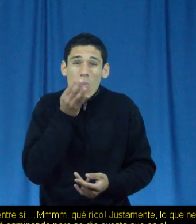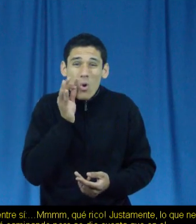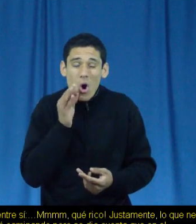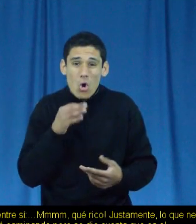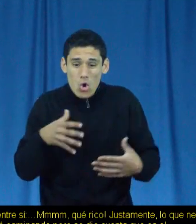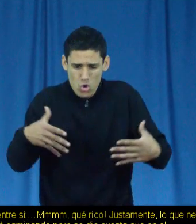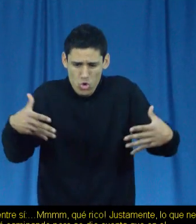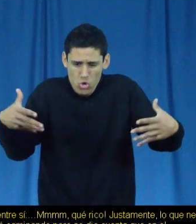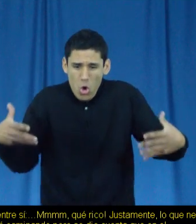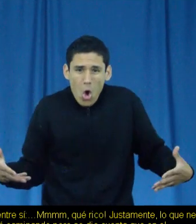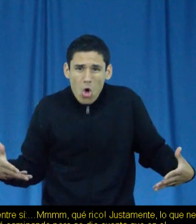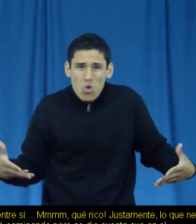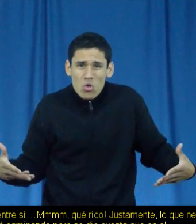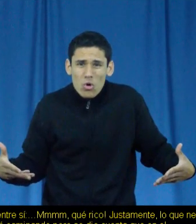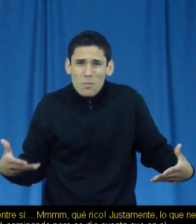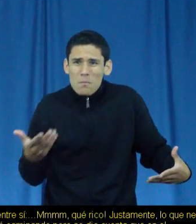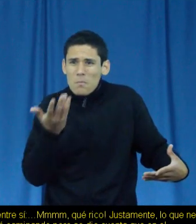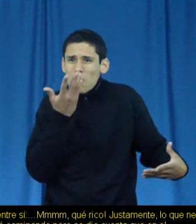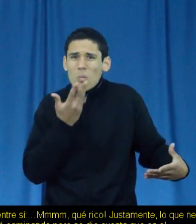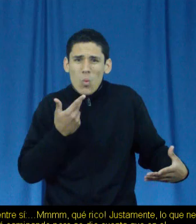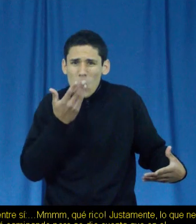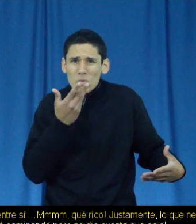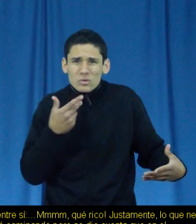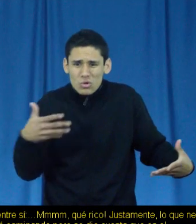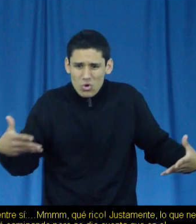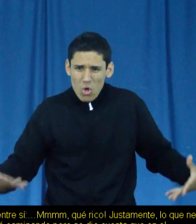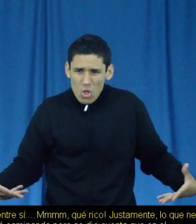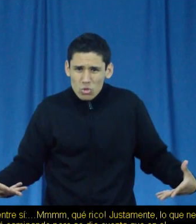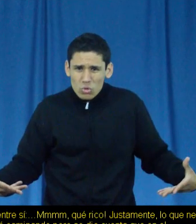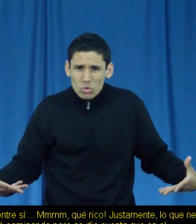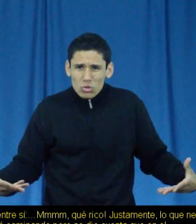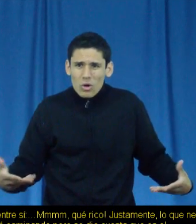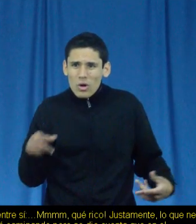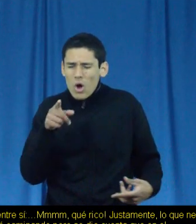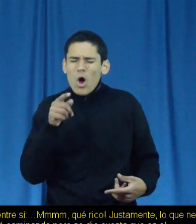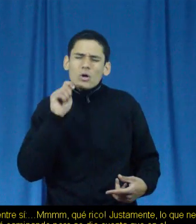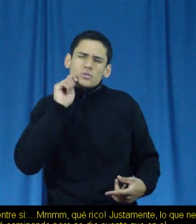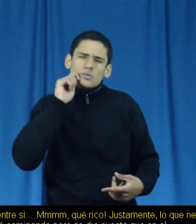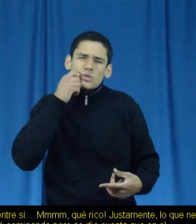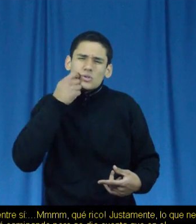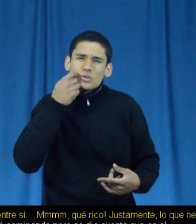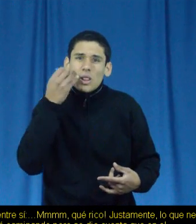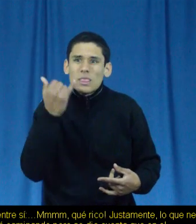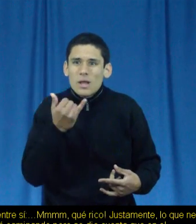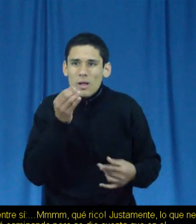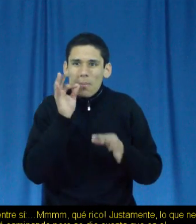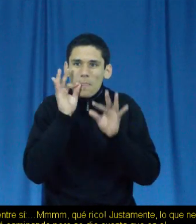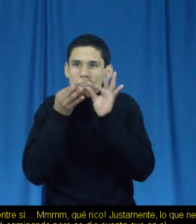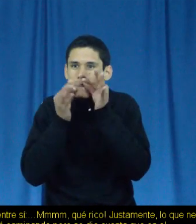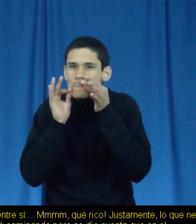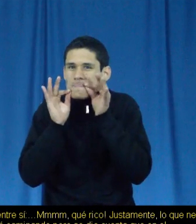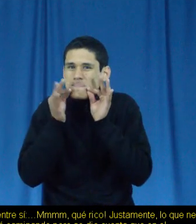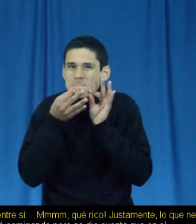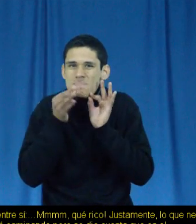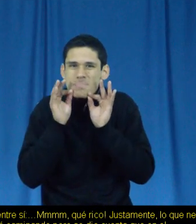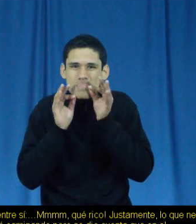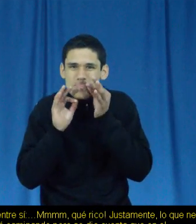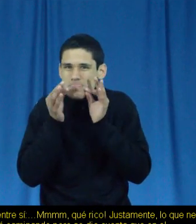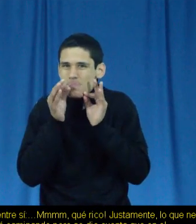vio un hermoso pavo gordo. El zorro dijo entre sí: qué rico, justamente lo que necesito comer, eso quiero.